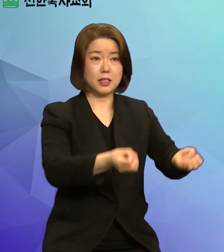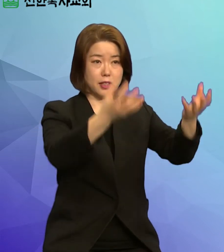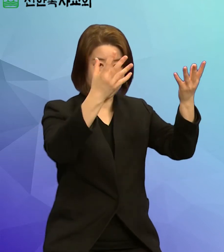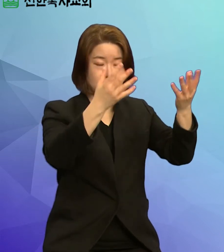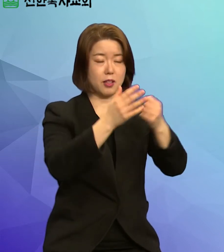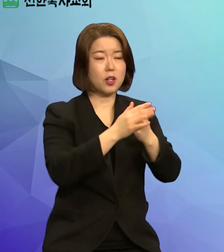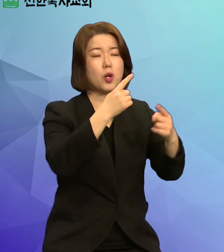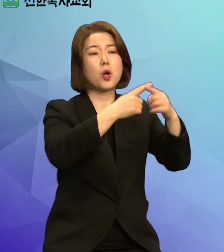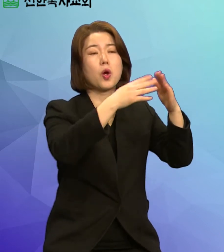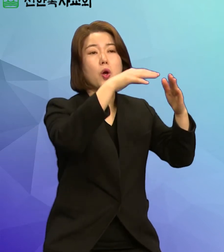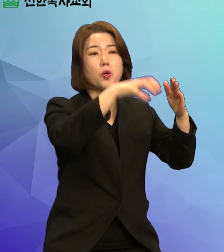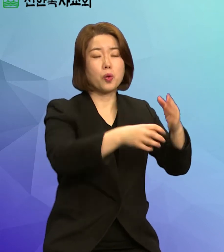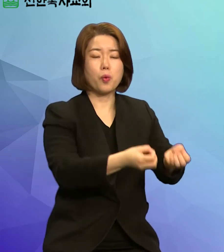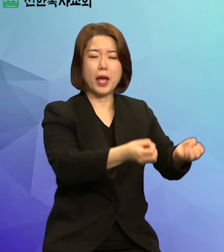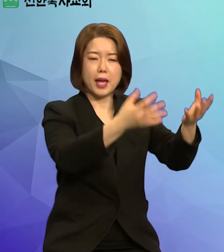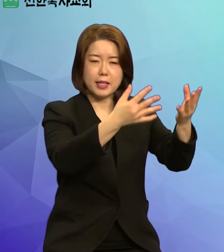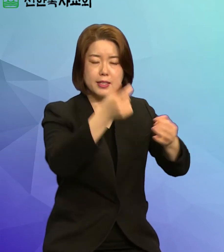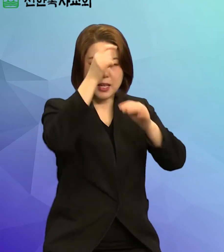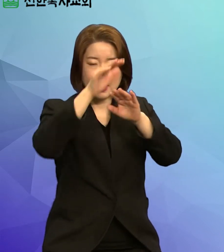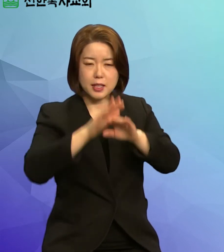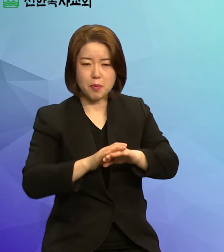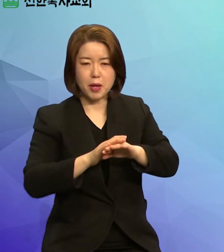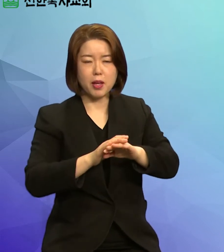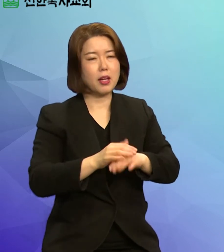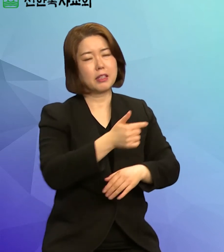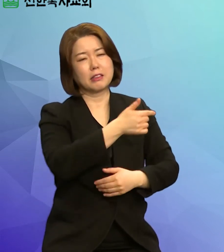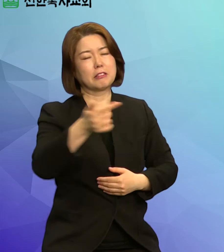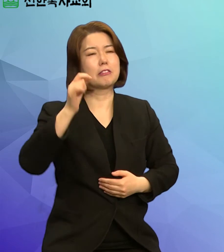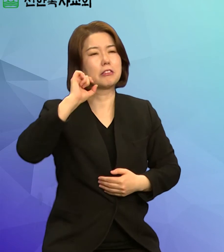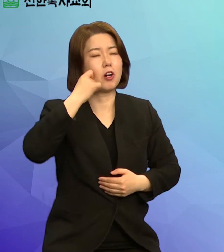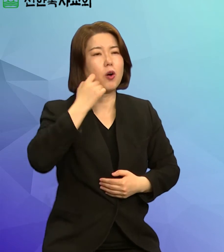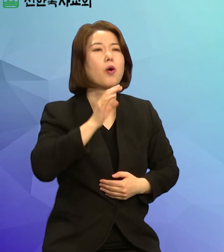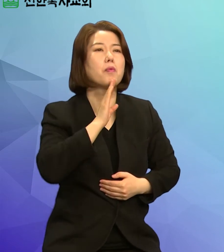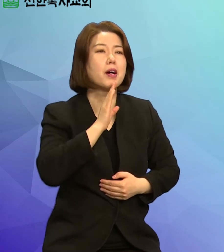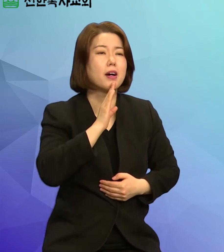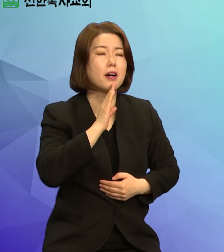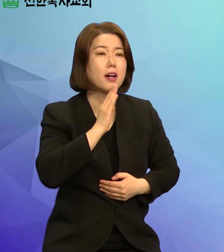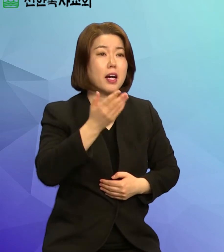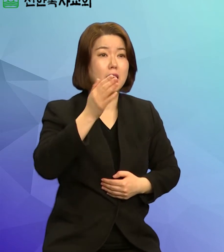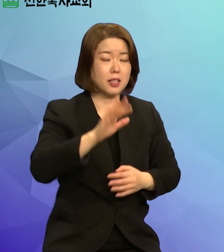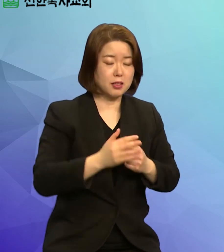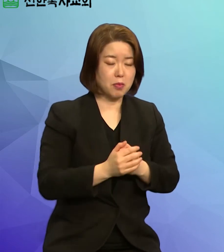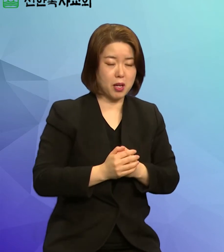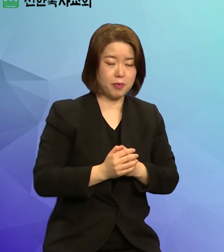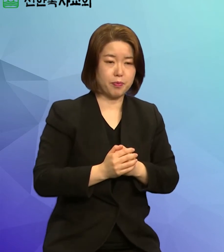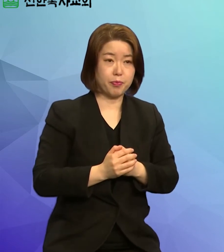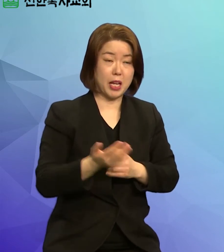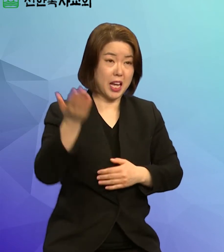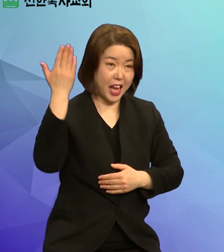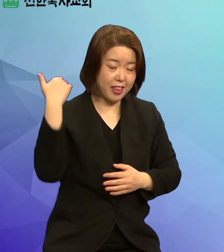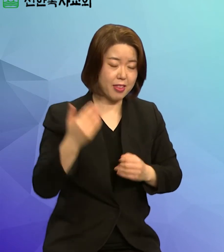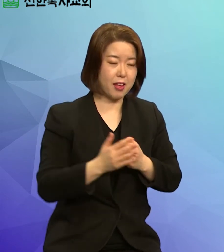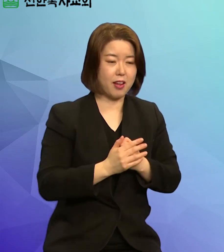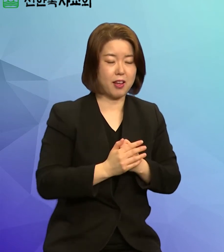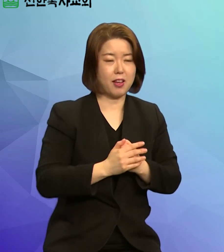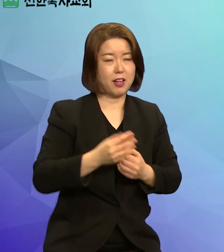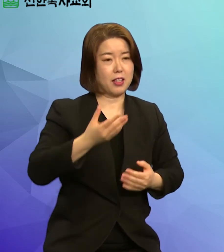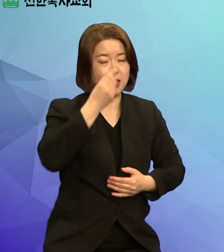행사나 예배는 큰 어려움을 겪고 있습니다. 늘 성탄절이면 교회에